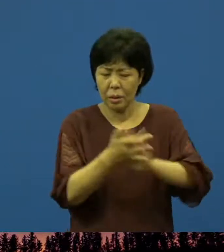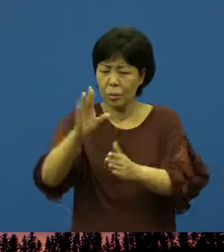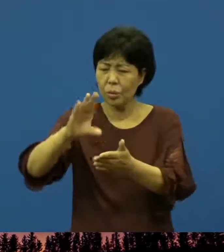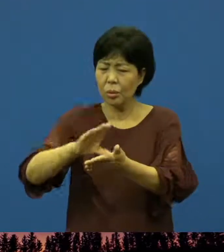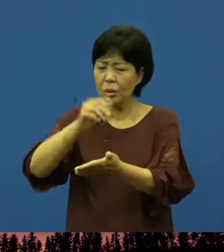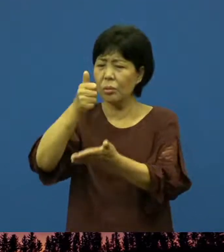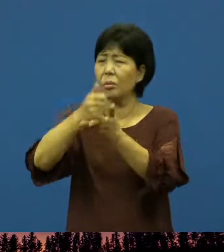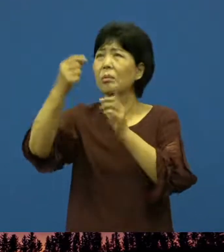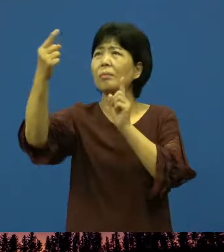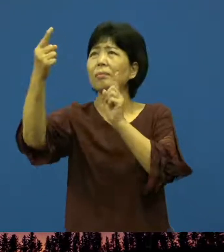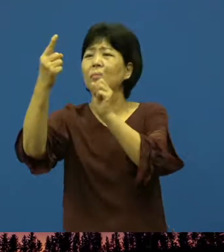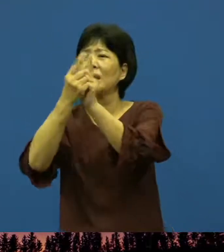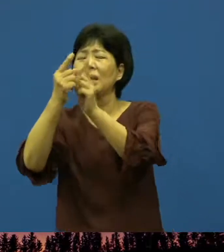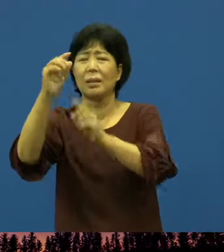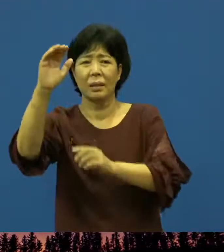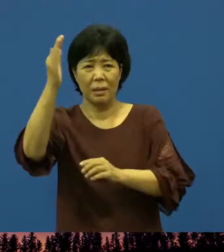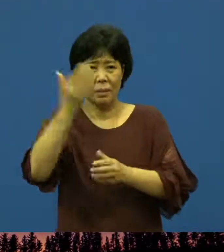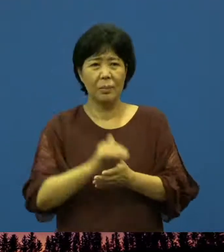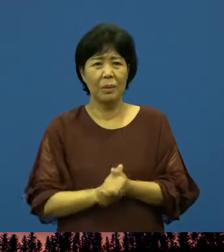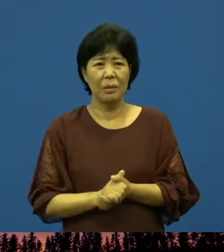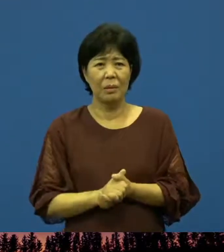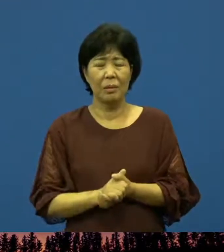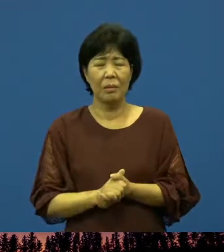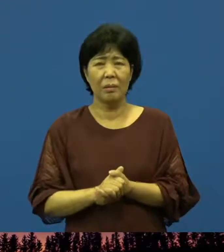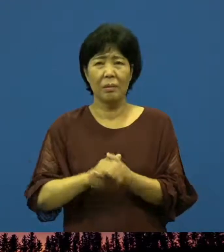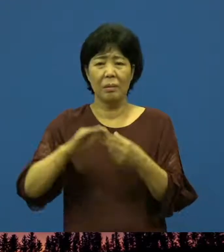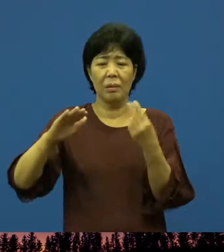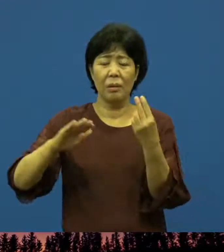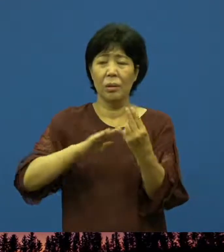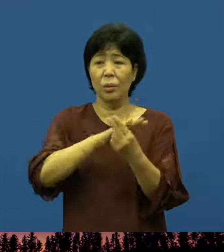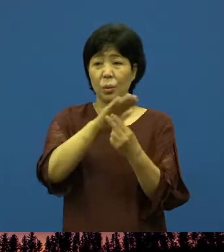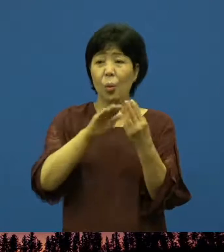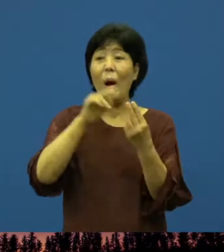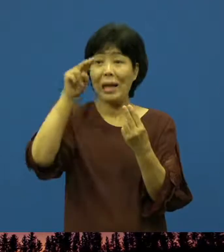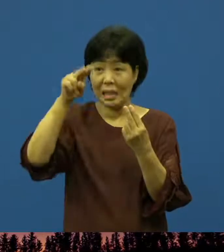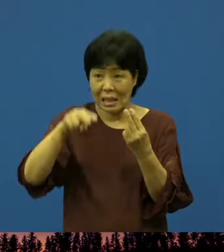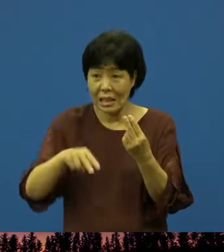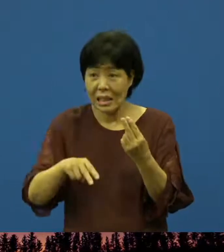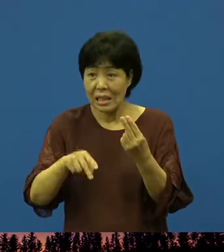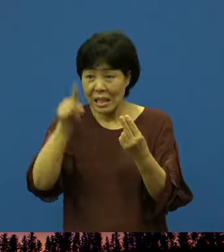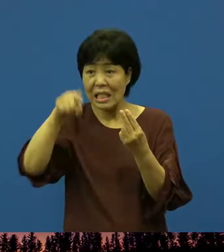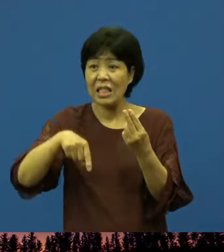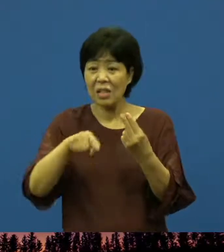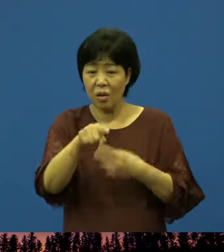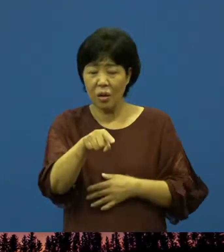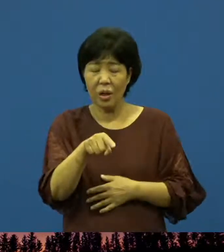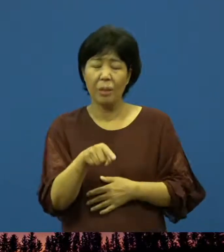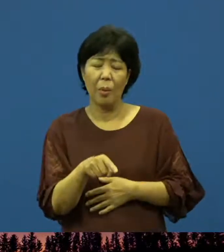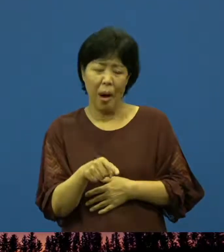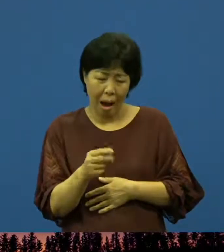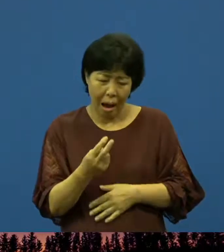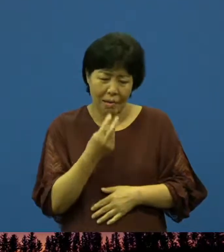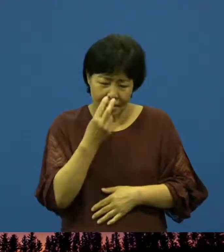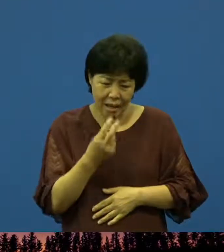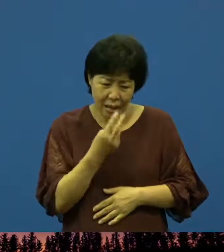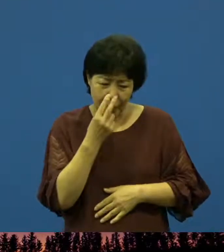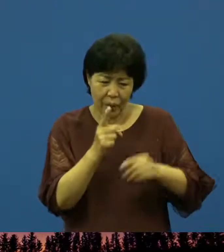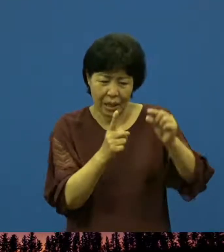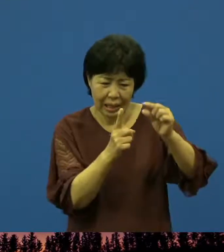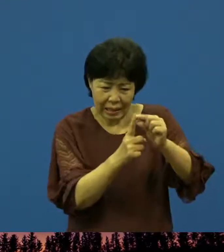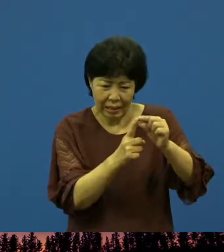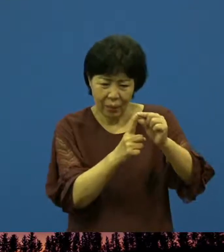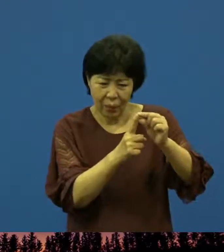그래서 여러분, 요한 1세에서 매우 중요한 단어를 가지고 와요. 생명이라는 단어, 그리고 빛이라는